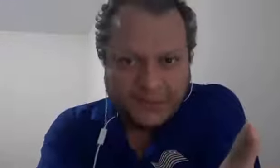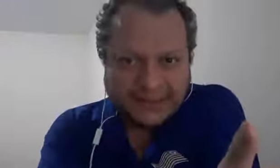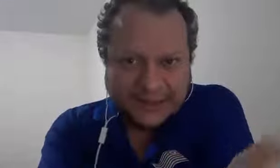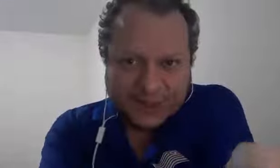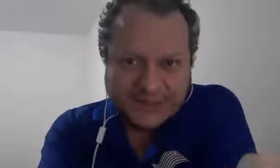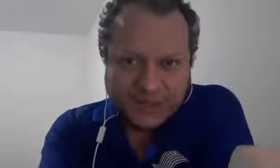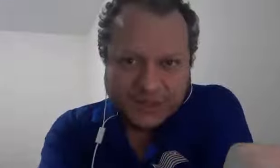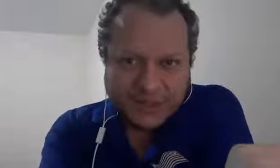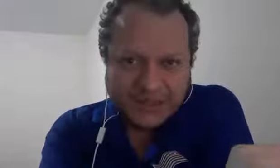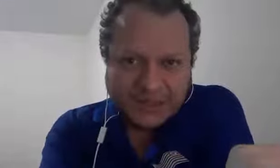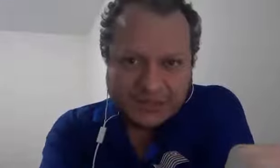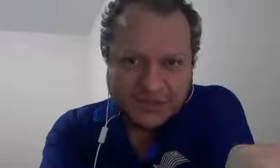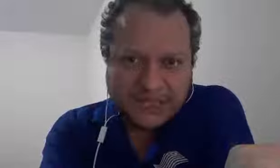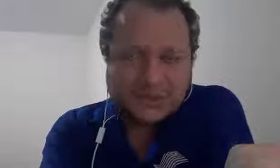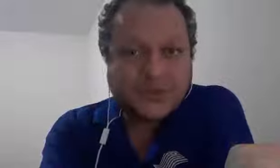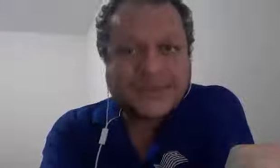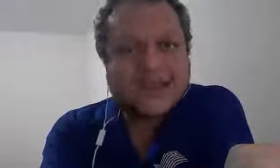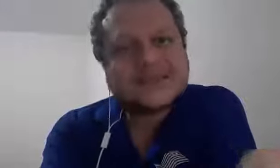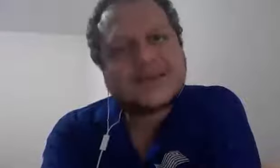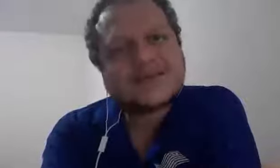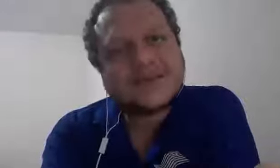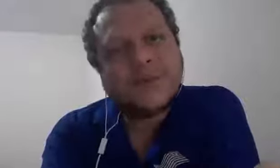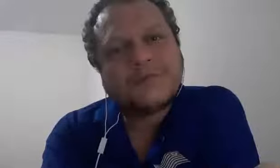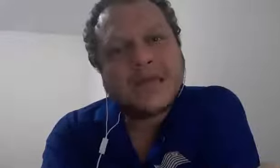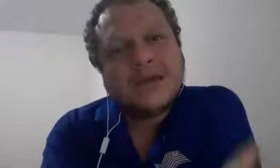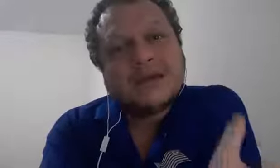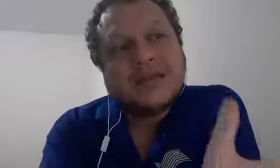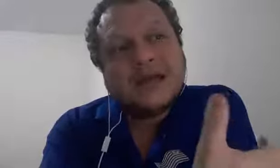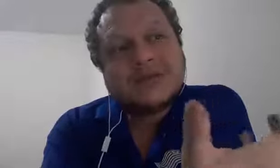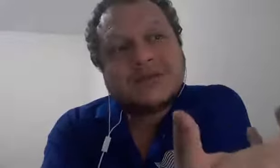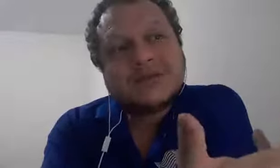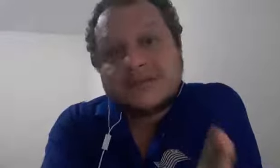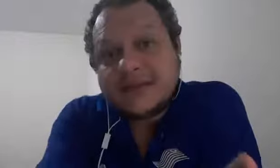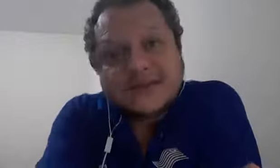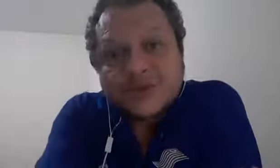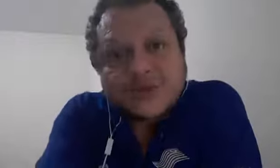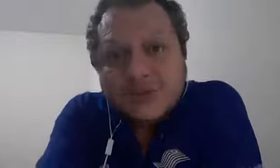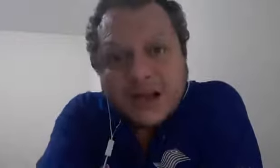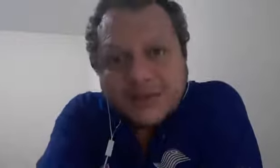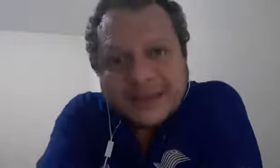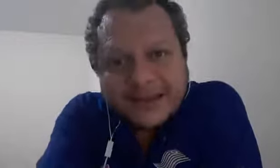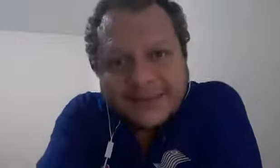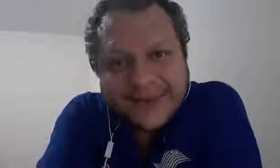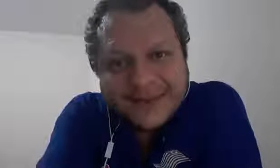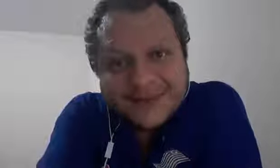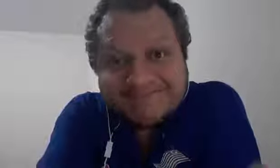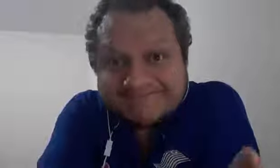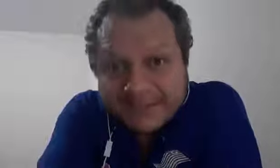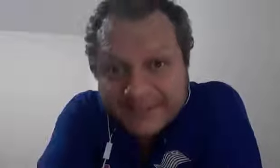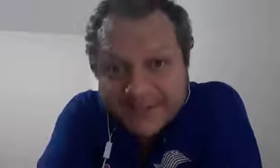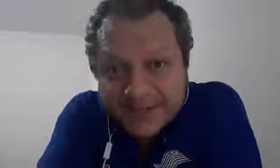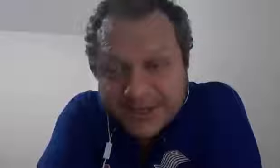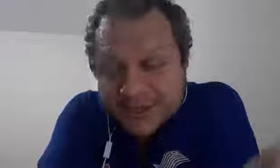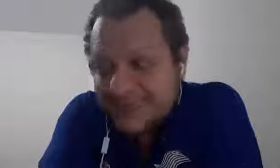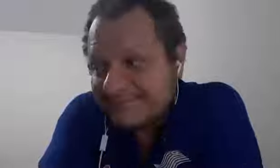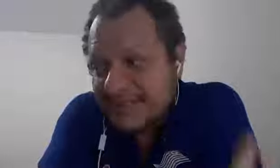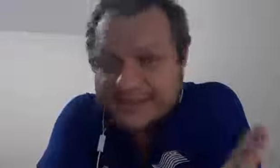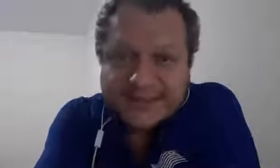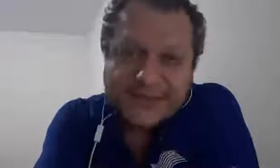descoberta que nós seres humanos estamos tendo, que é essa questão, né, de ter que se acostumar com essa realidade. Não é verdade, gente? Assim é a